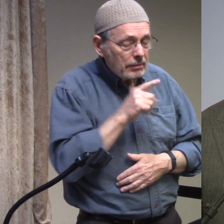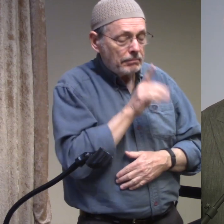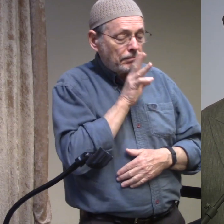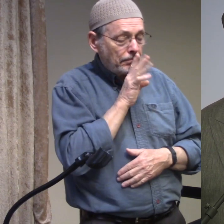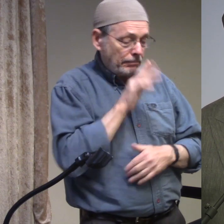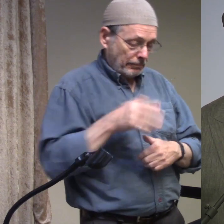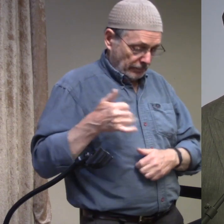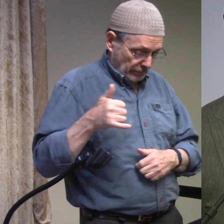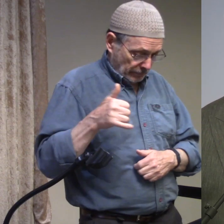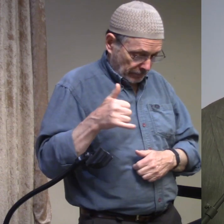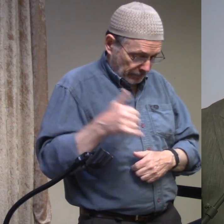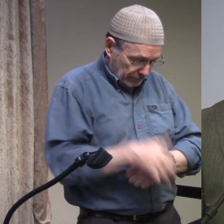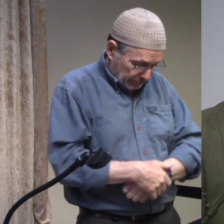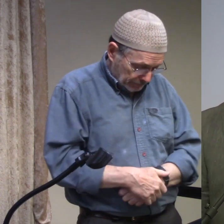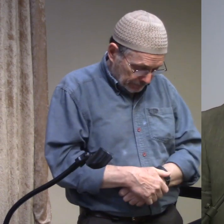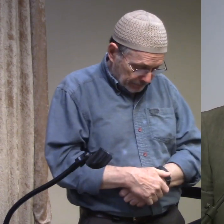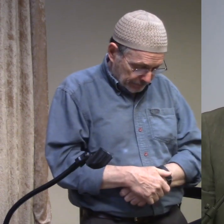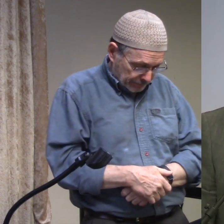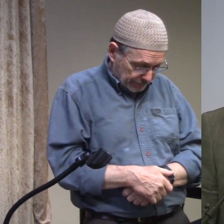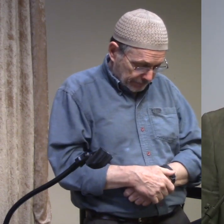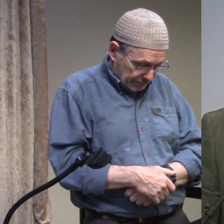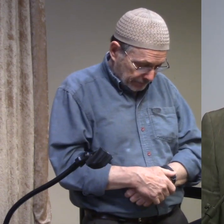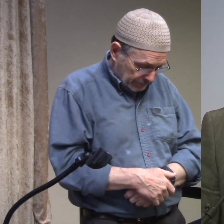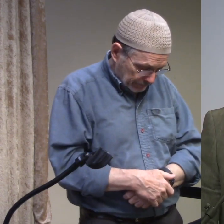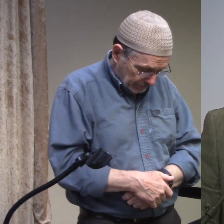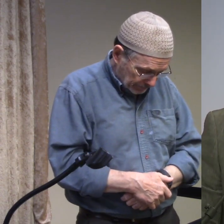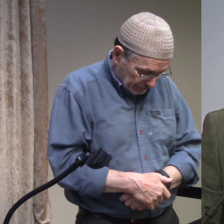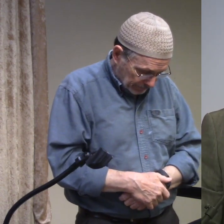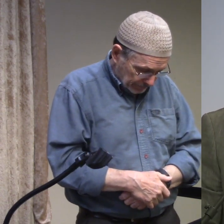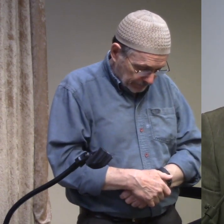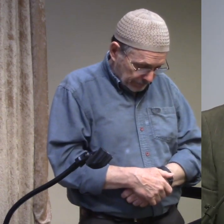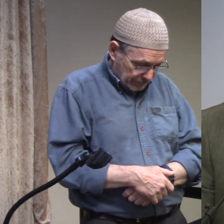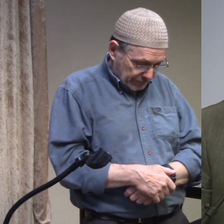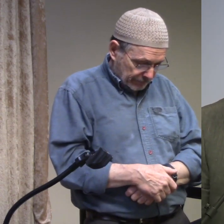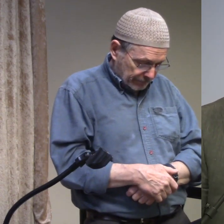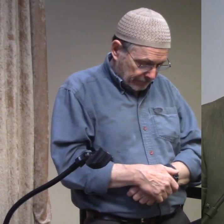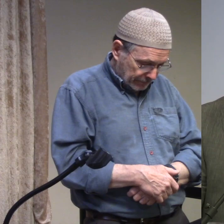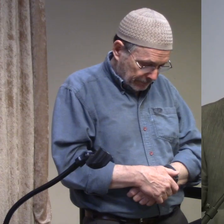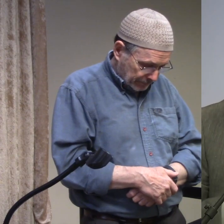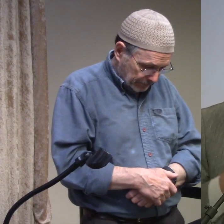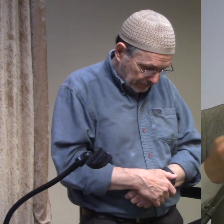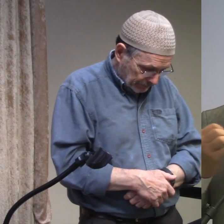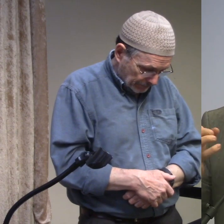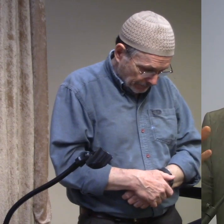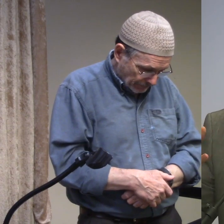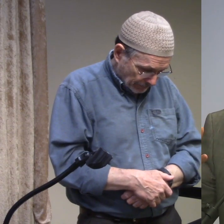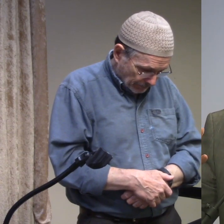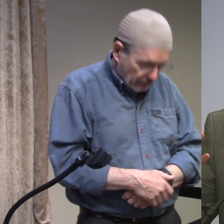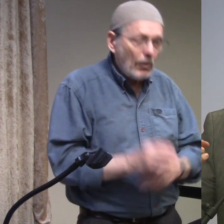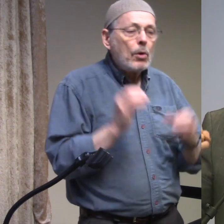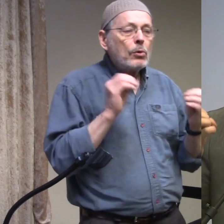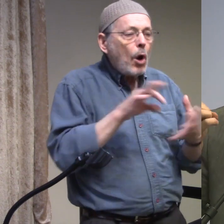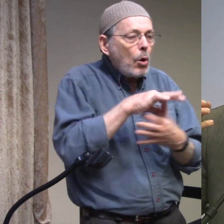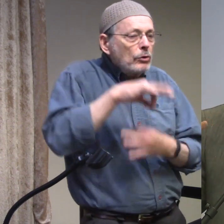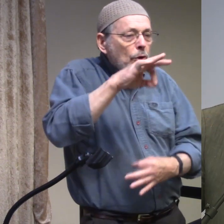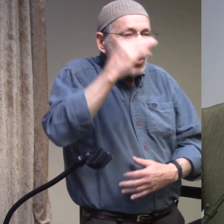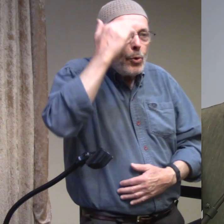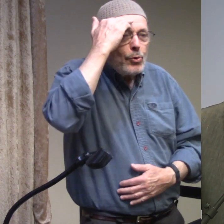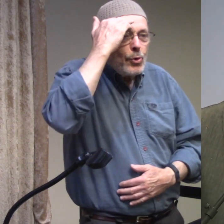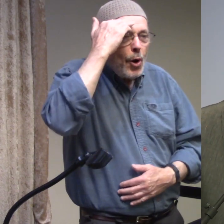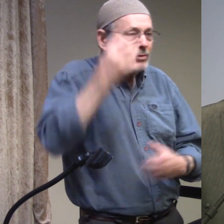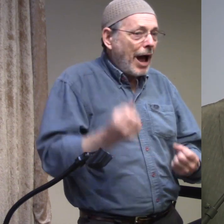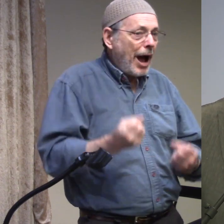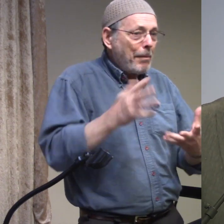ما أخفي لهم من قرة أعين جزاء بما كانوا يعملون. No soul knows the delight of